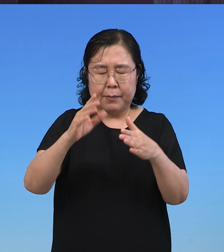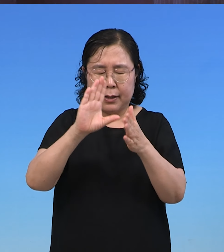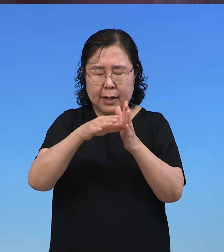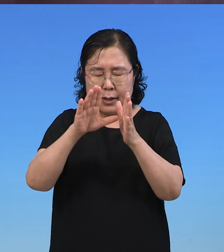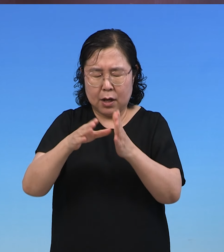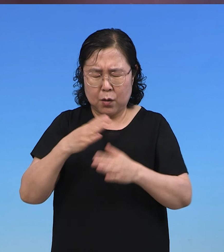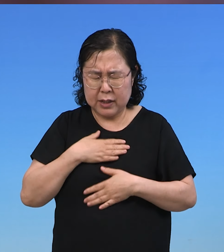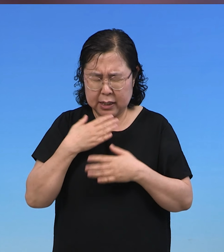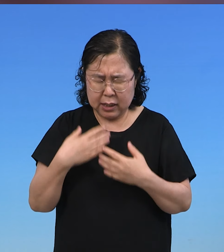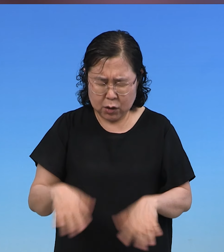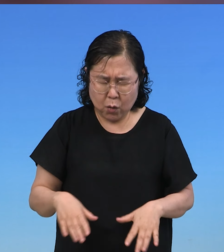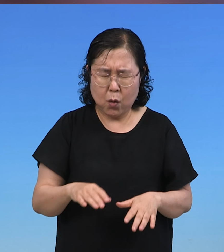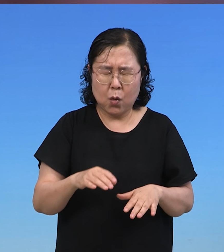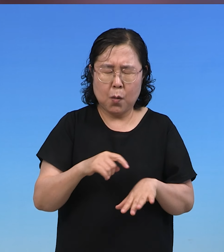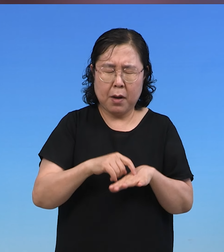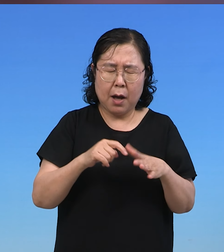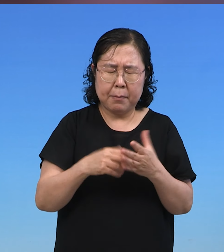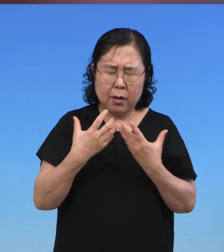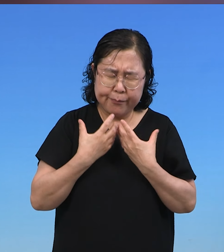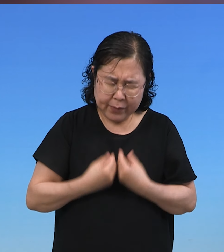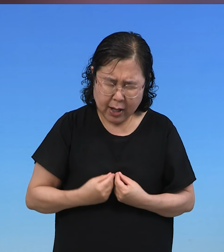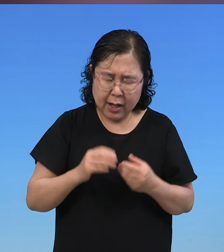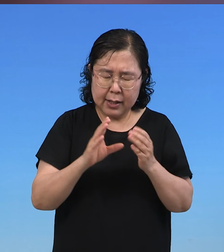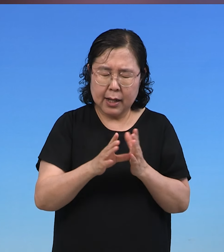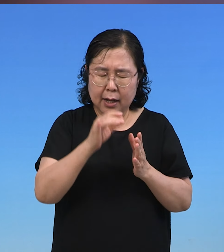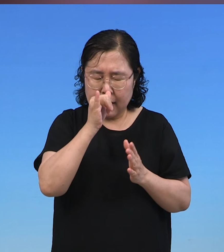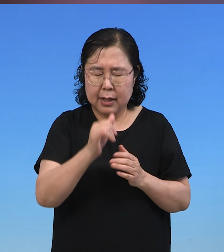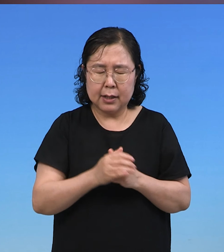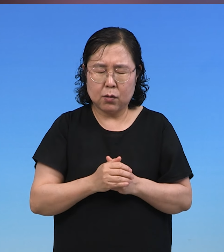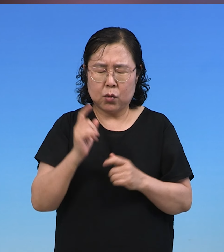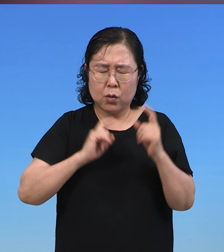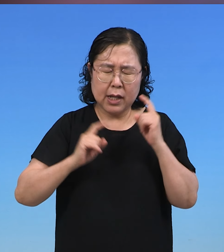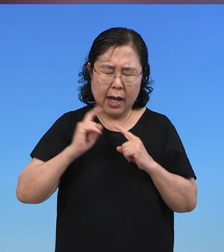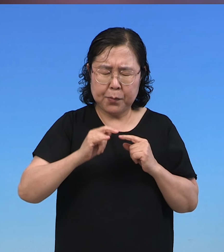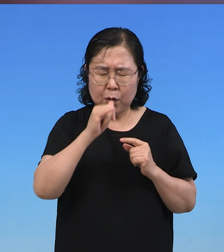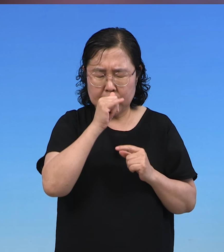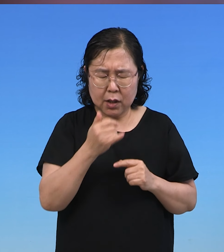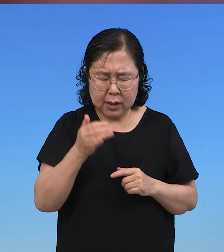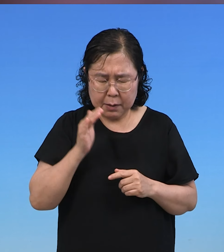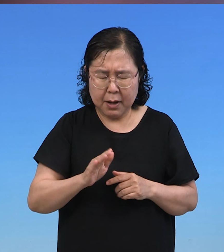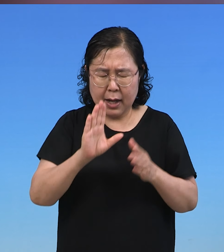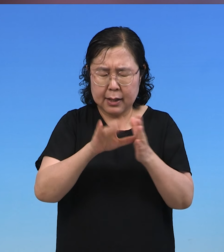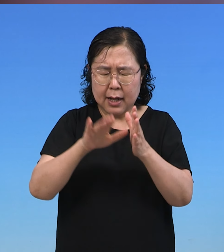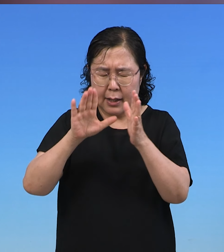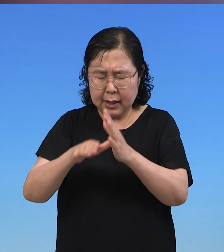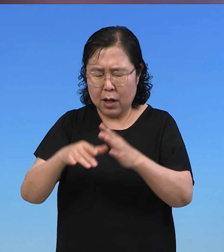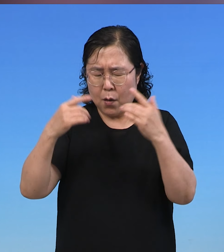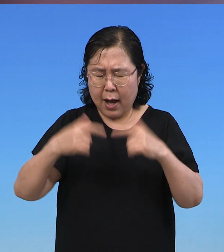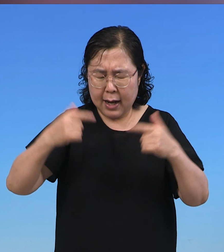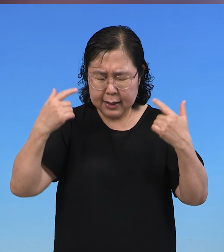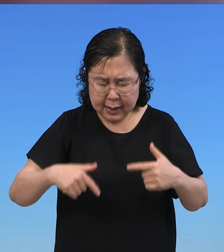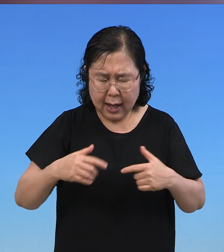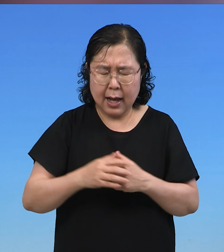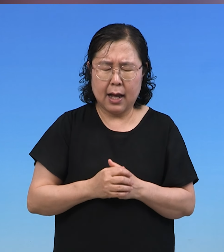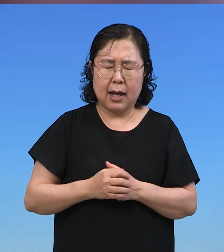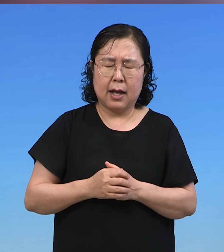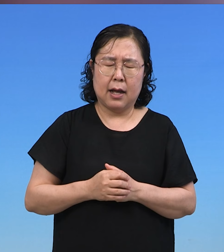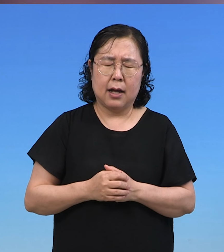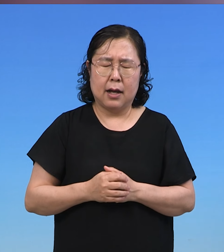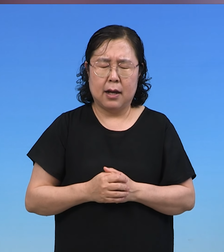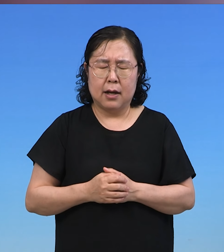낙심할 때가 있었고, 때로는 우리 마음속에 상함이 있을 수도 있었지만, 그럴 때마다 다시 한번